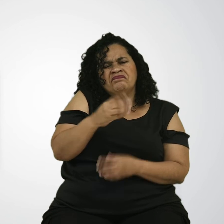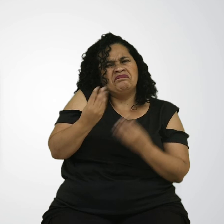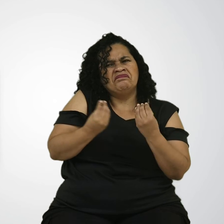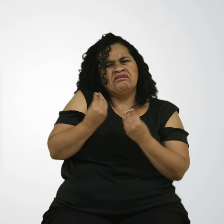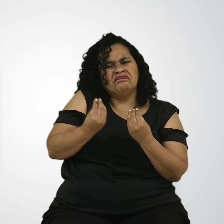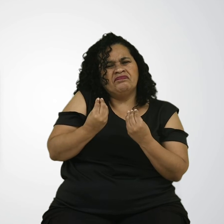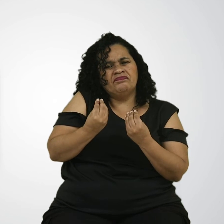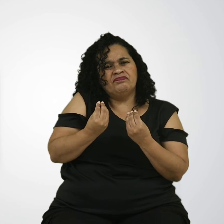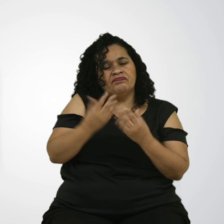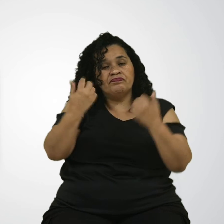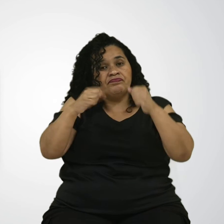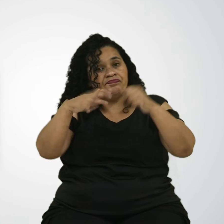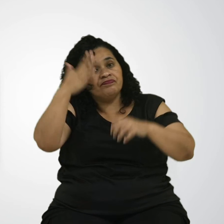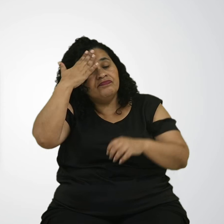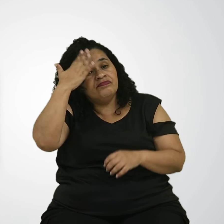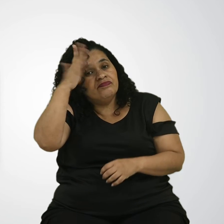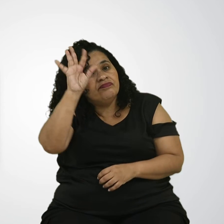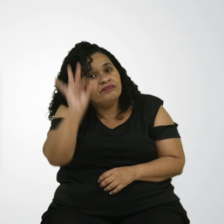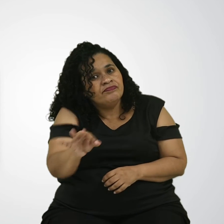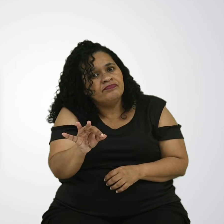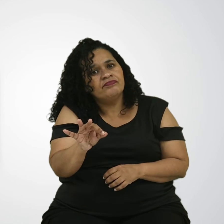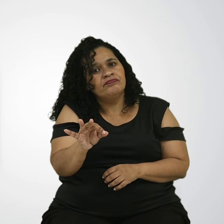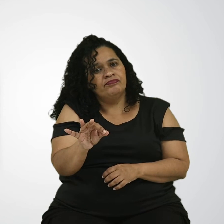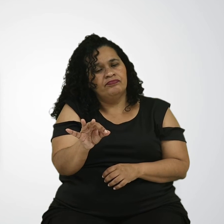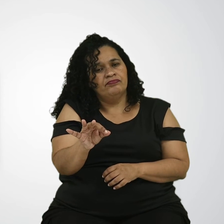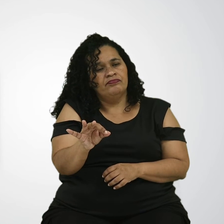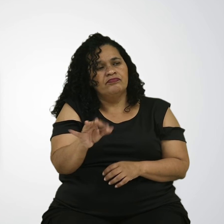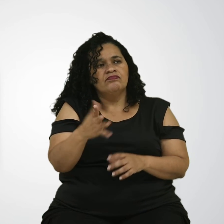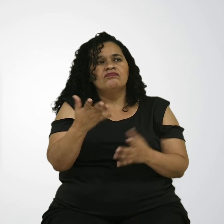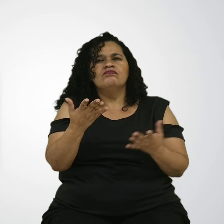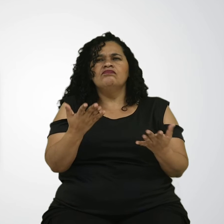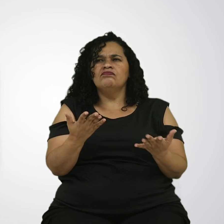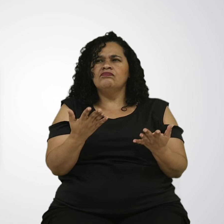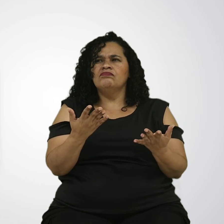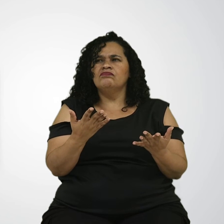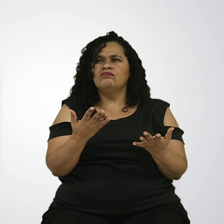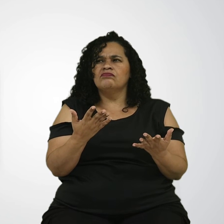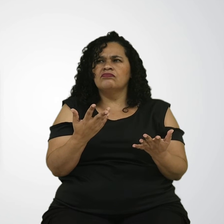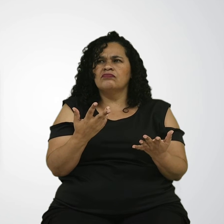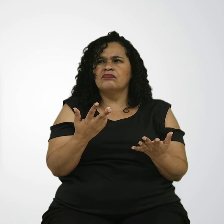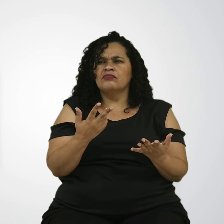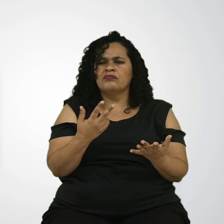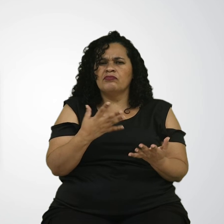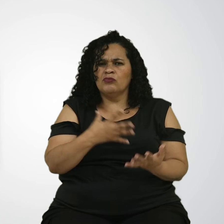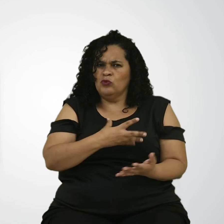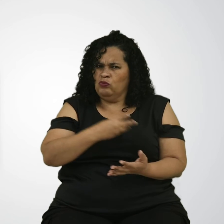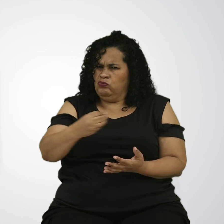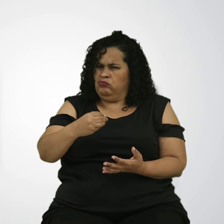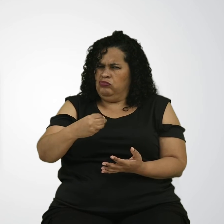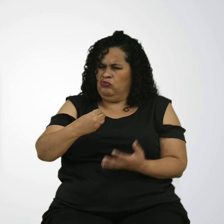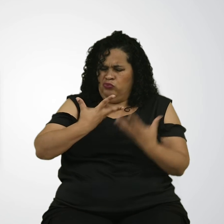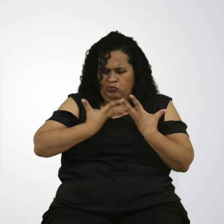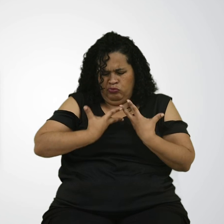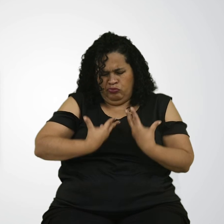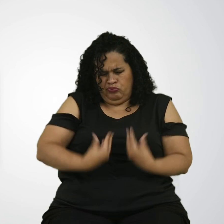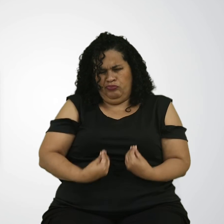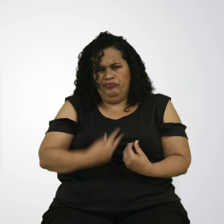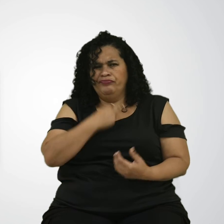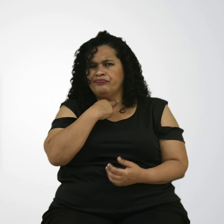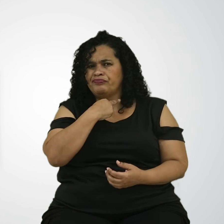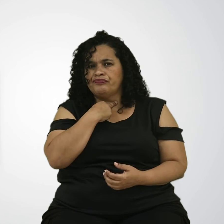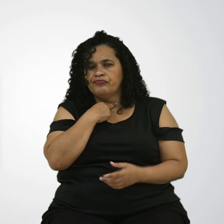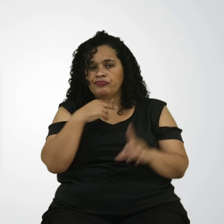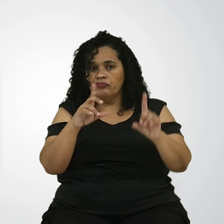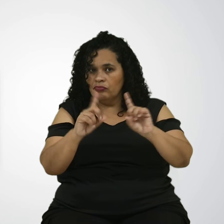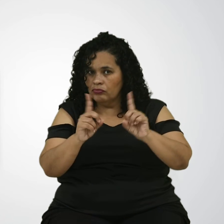entender errado nos dois sentidos, né? Quer dizer, então, que eu não posso deixar meu filho chateado. Não é isso, não. A decepção